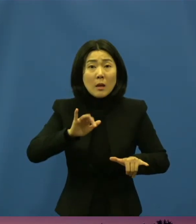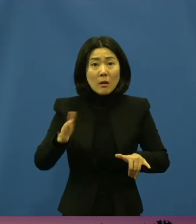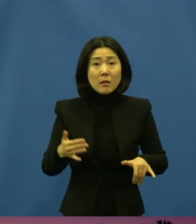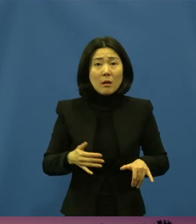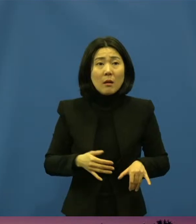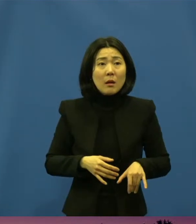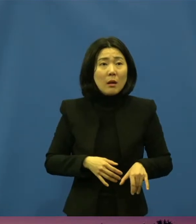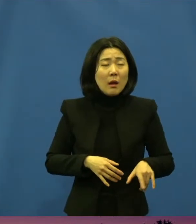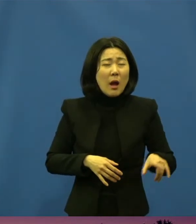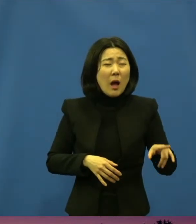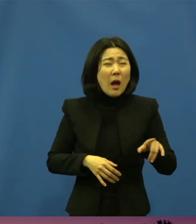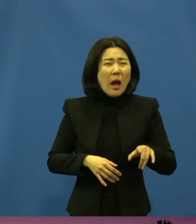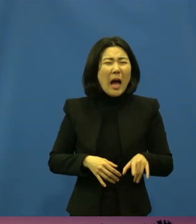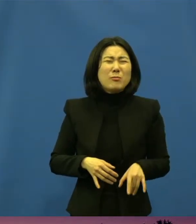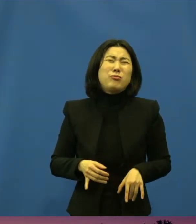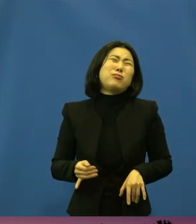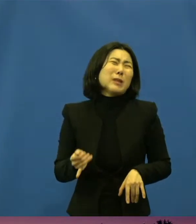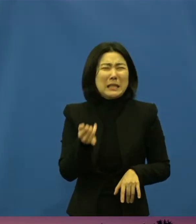다 망가져 있는.